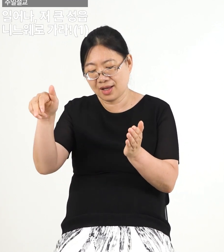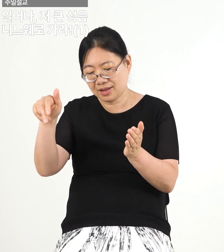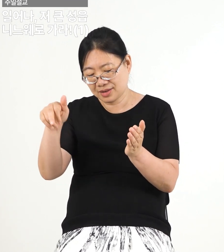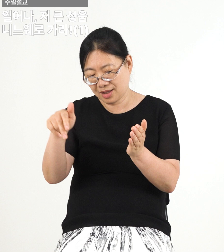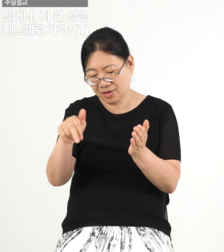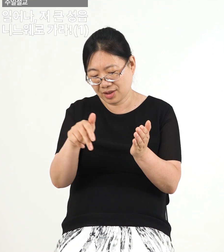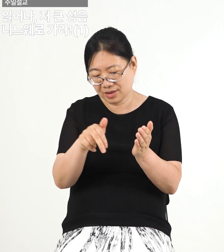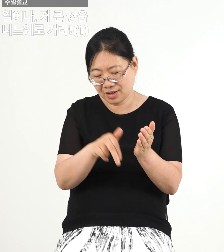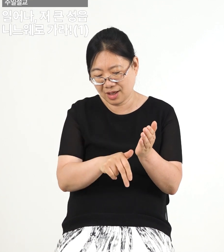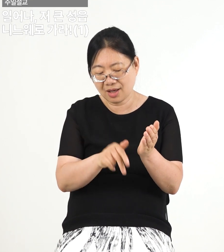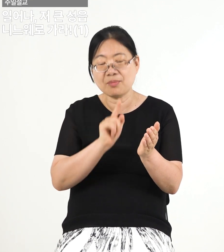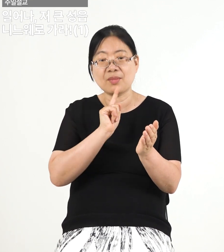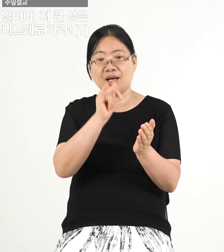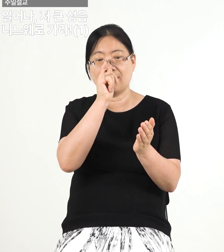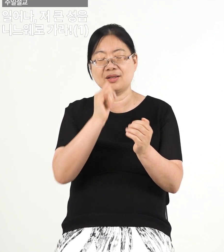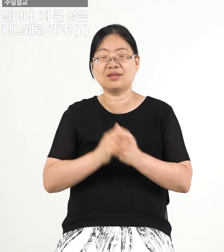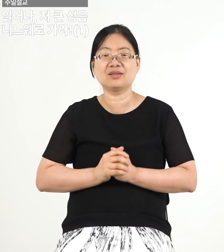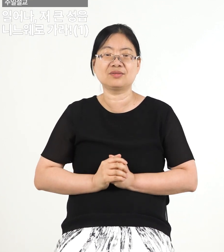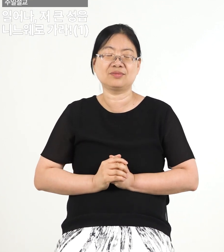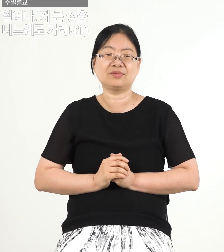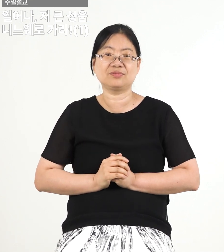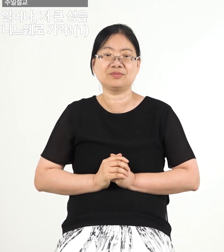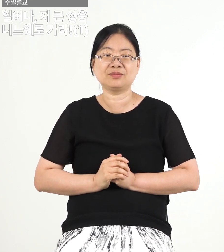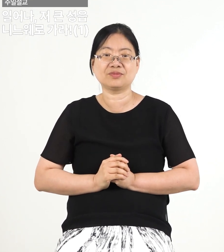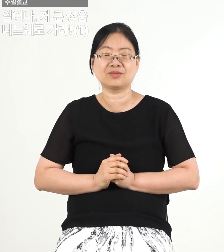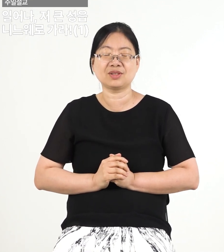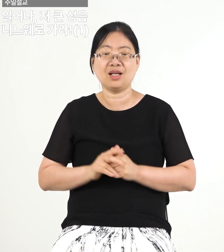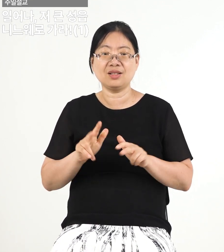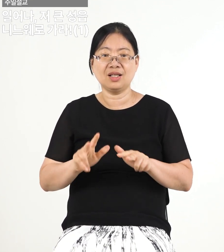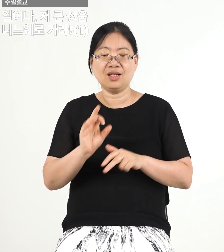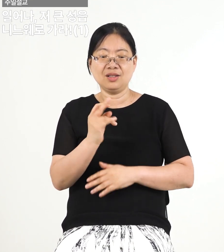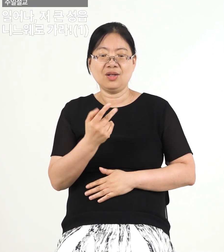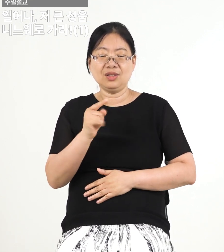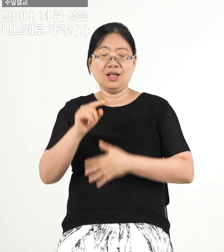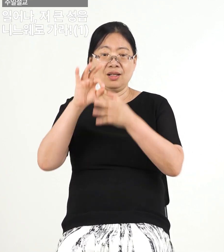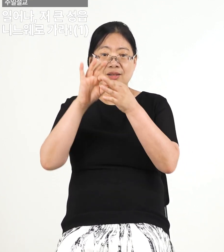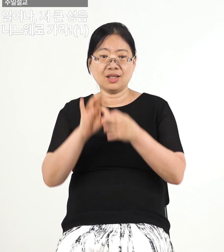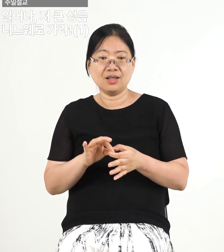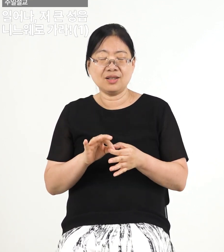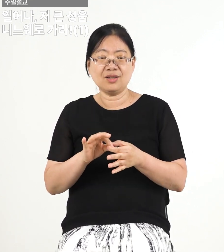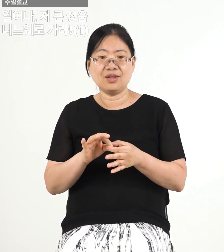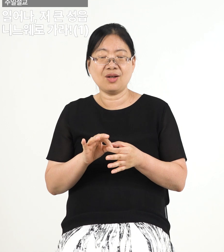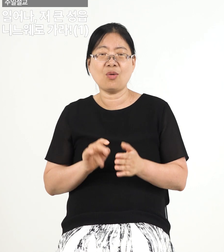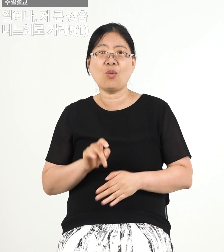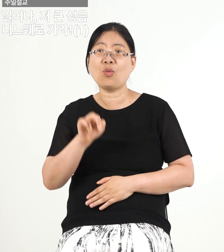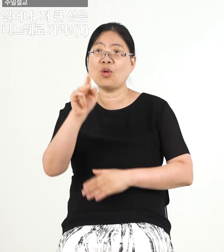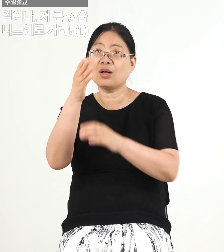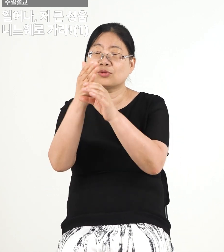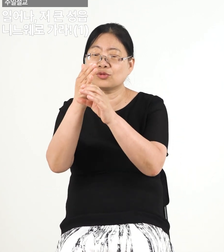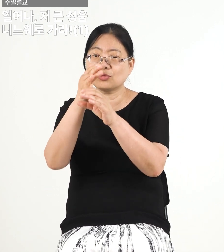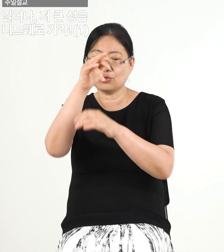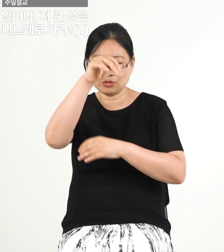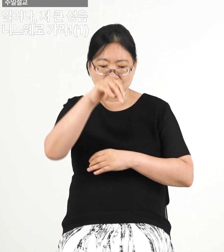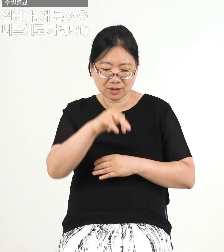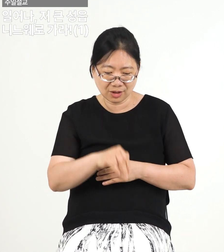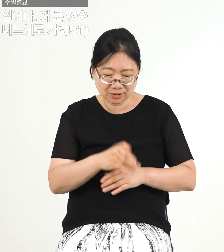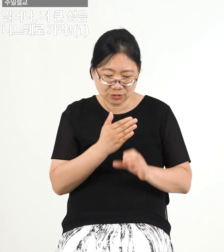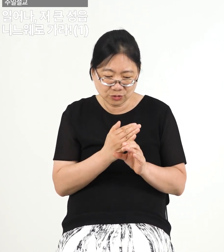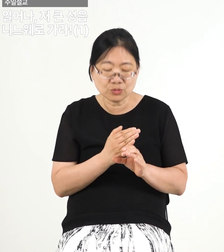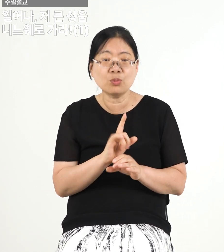내려갔더라고 돼 있어요. 원래는. 그럼 지금 요나는 계속 어디로 올라가고 있어요? 계속 내려가고